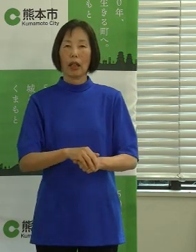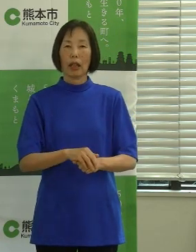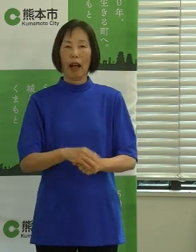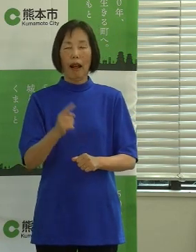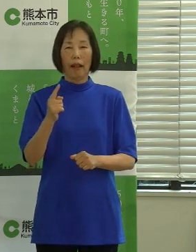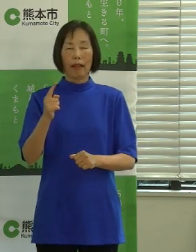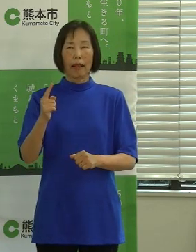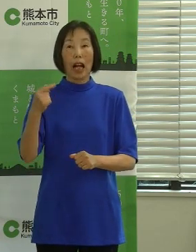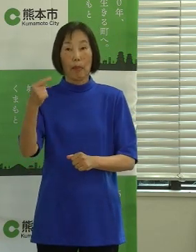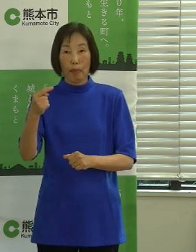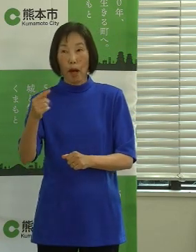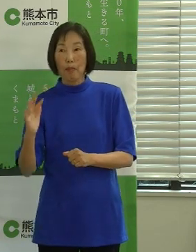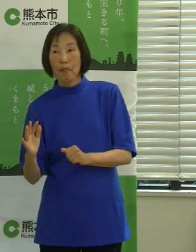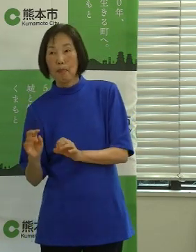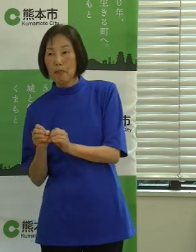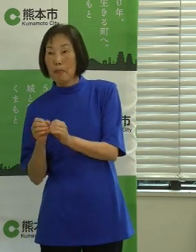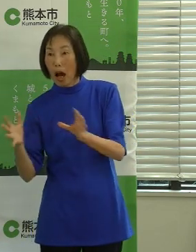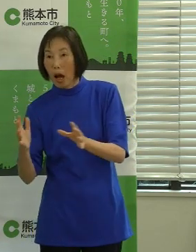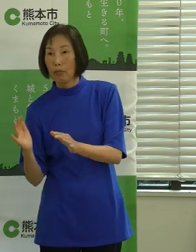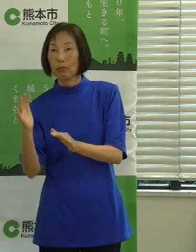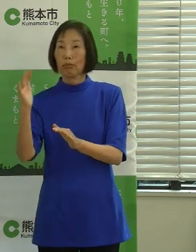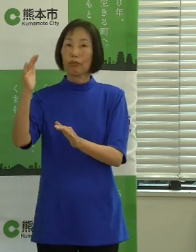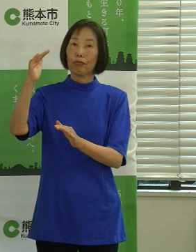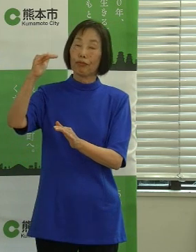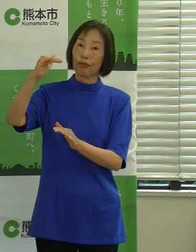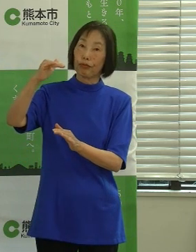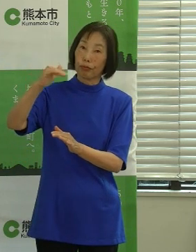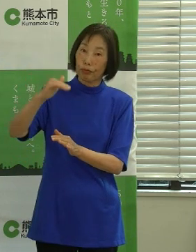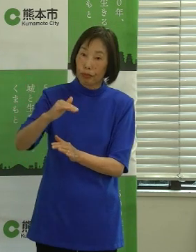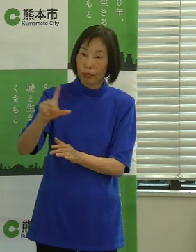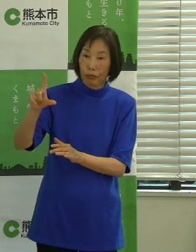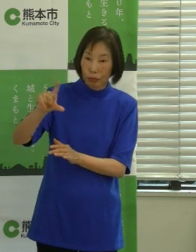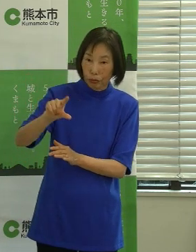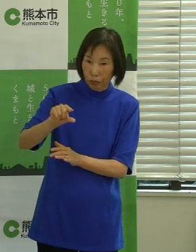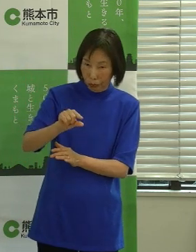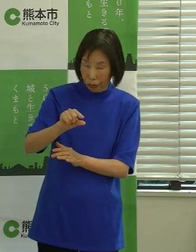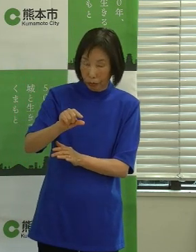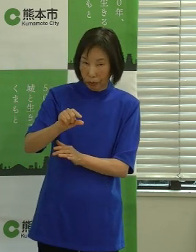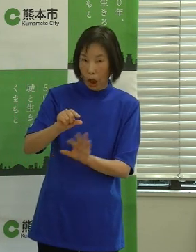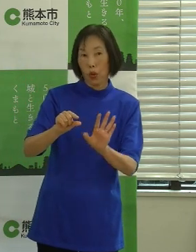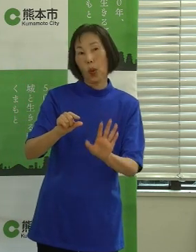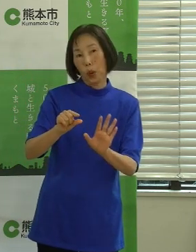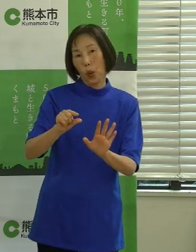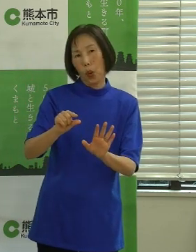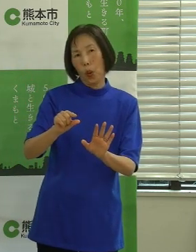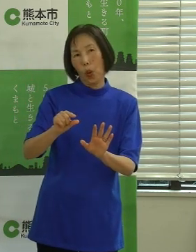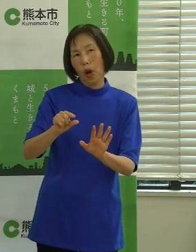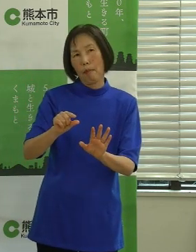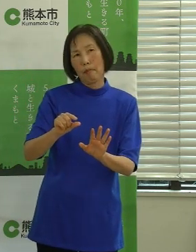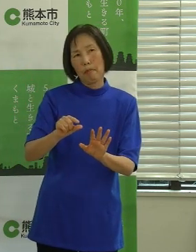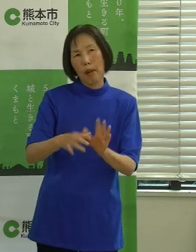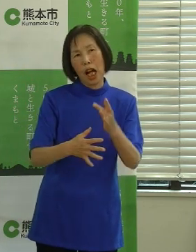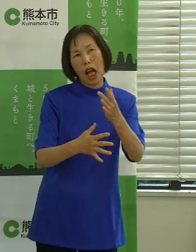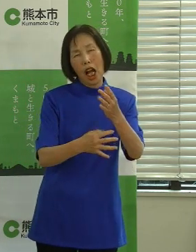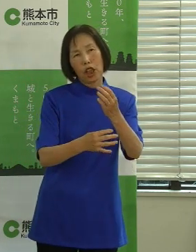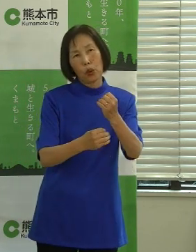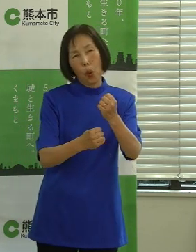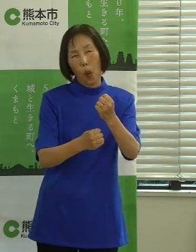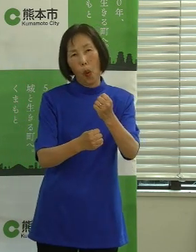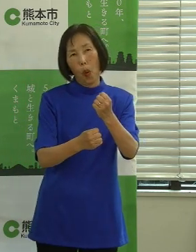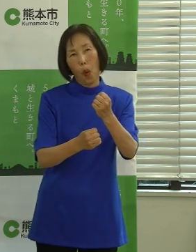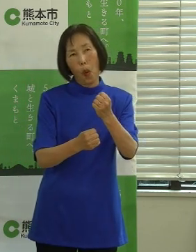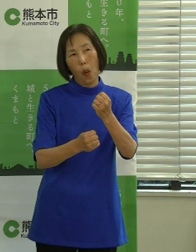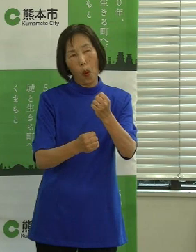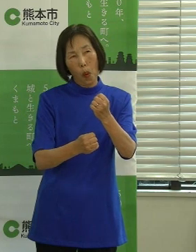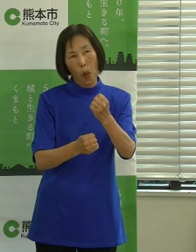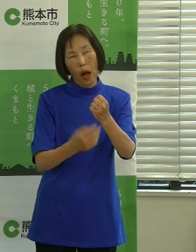第1波が起こって、まあ、少しこう収まってきた時期になりますけれども、じゃあ次、いつ頃になると、まあ、他の、